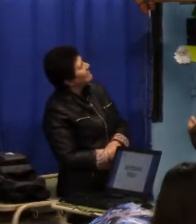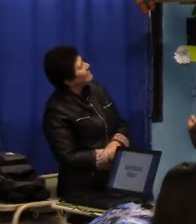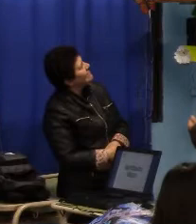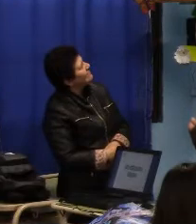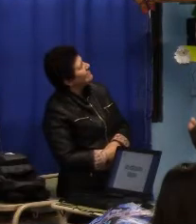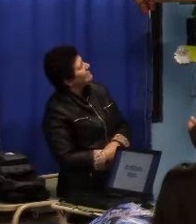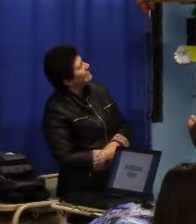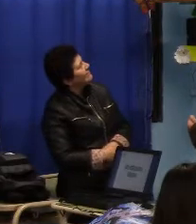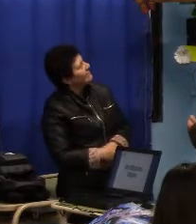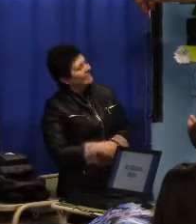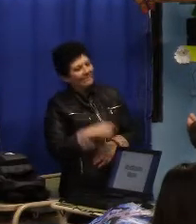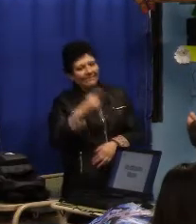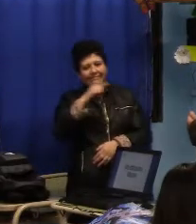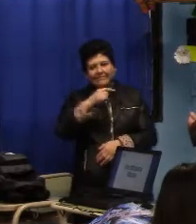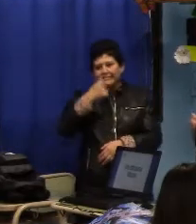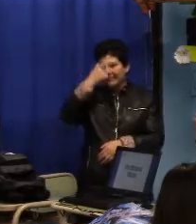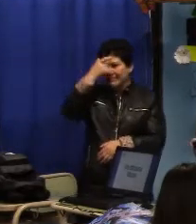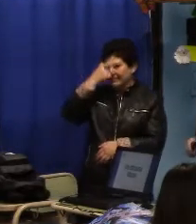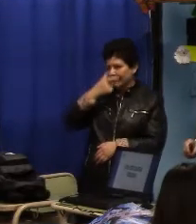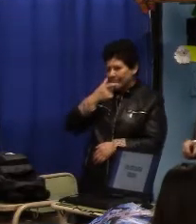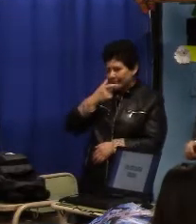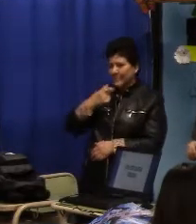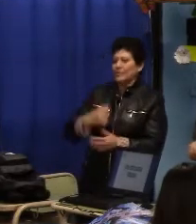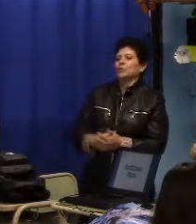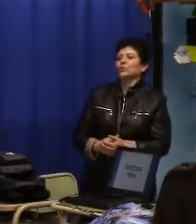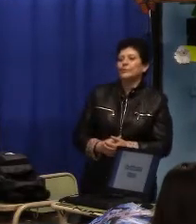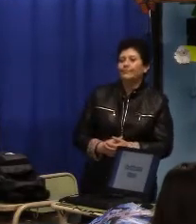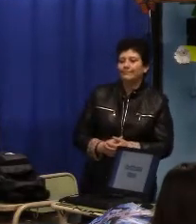También no videntes y ciegos.